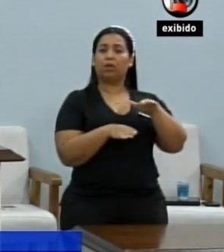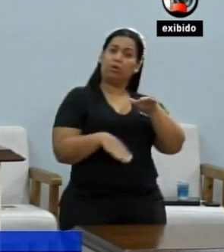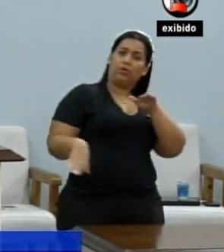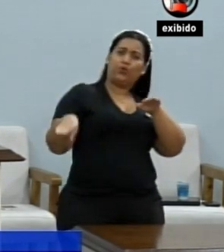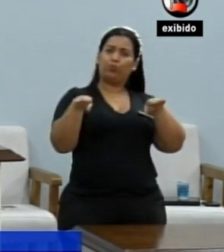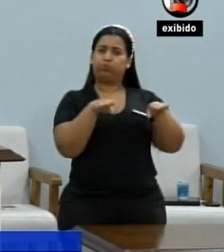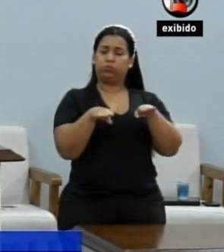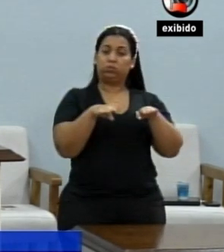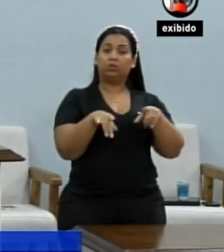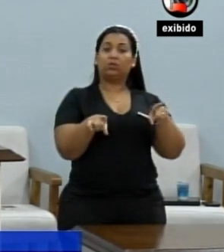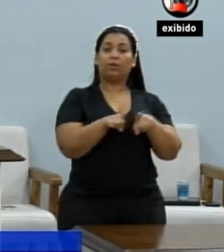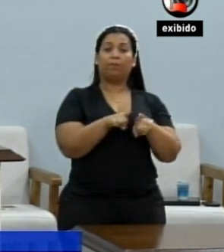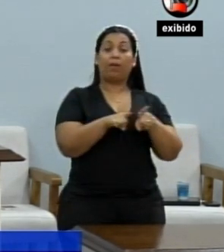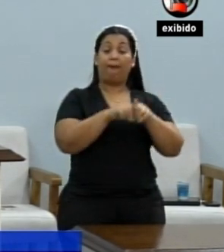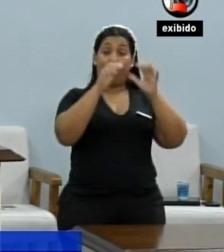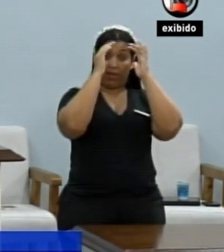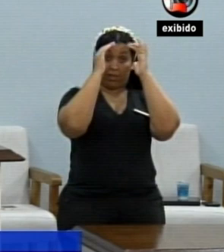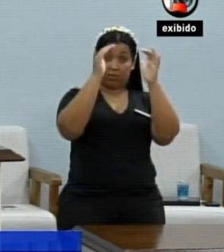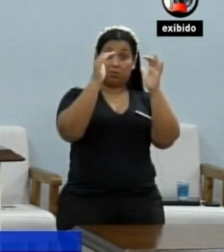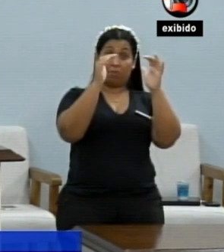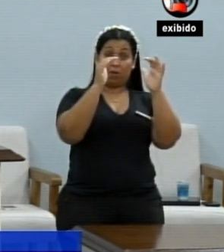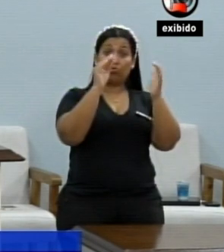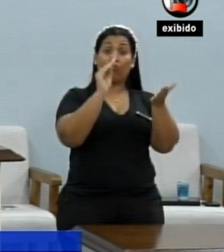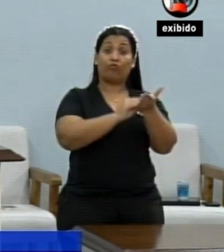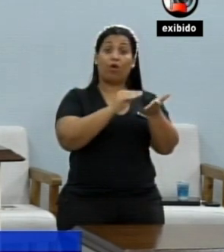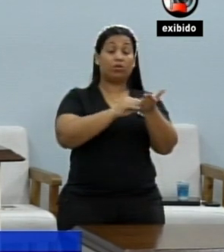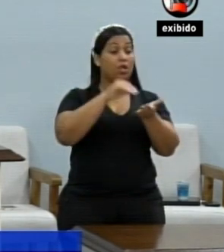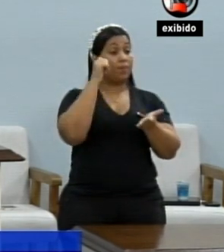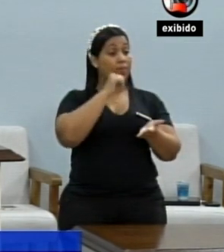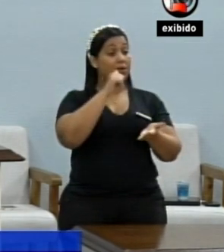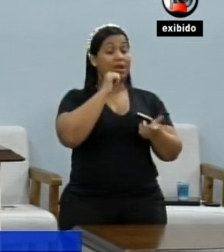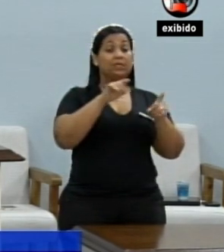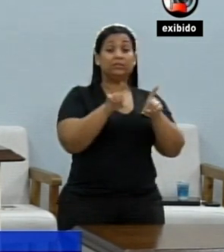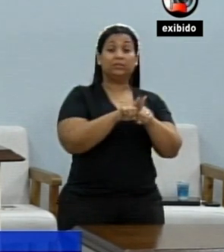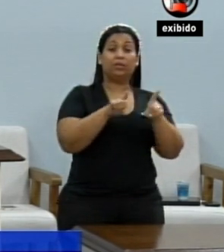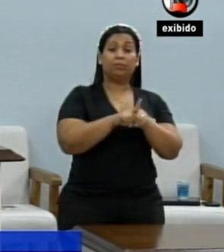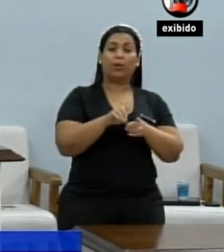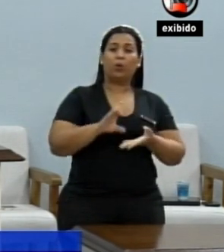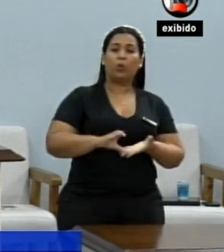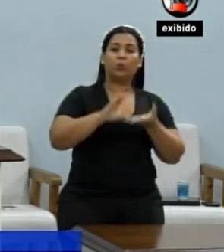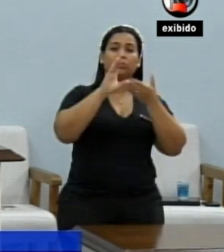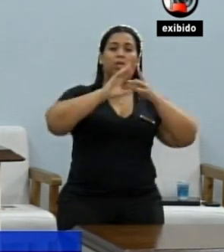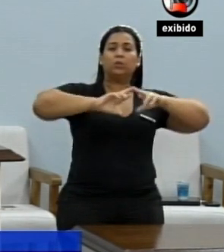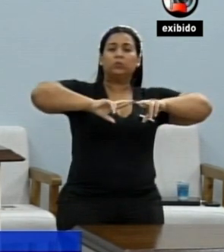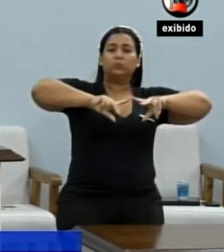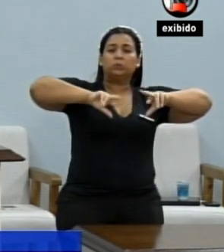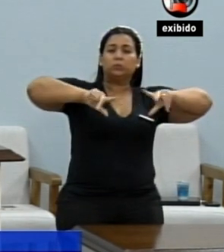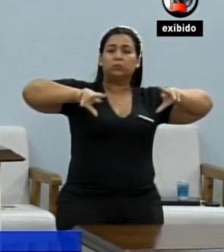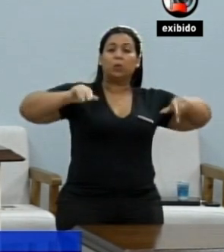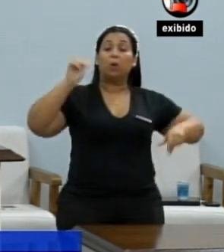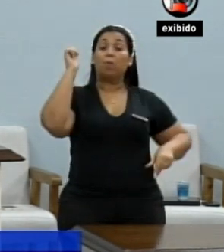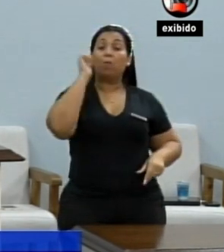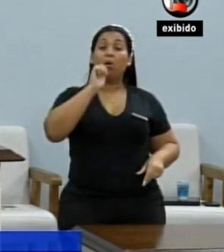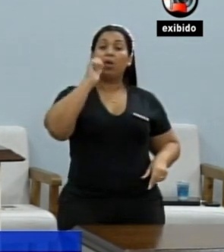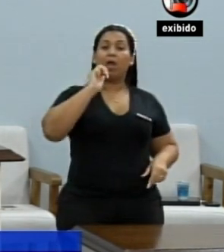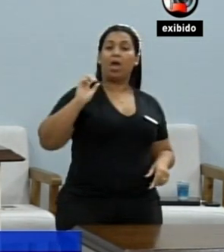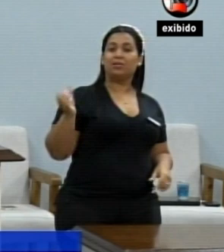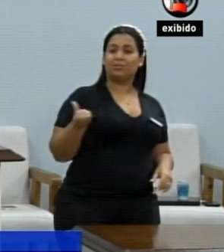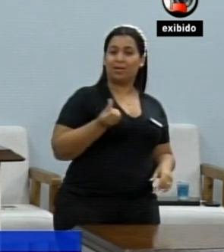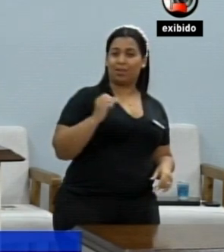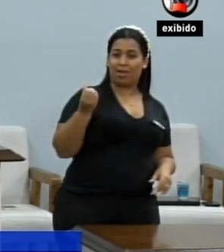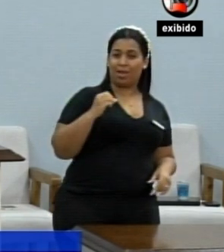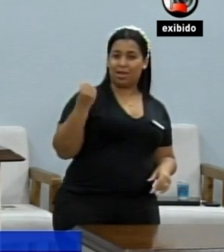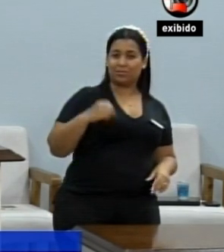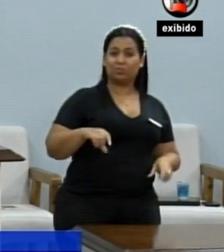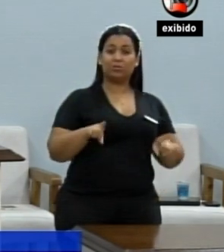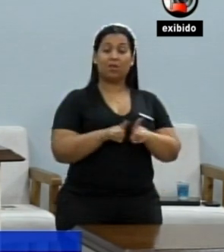mulheres trabalhadoras. Vetam a criação do Conselho pela Diversidade, pois mulheres lésbicas, bissexuais